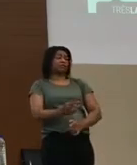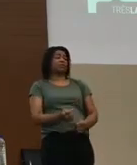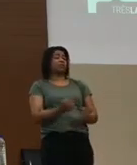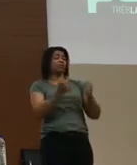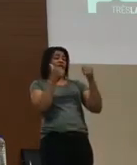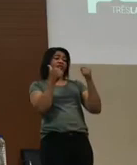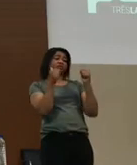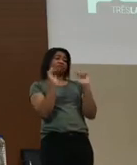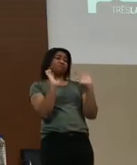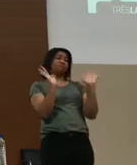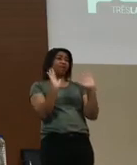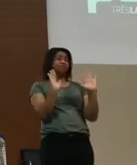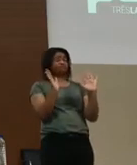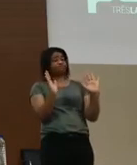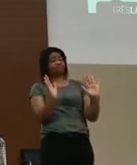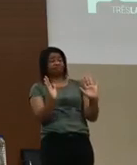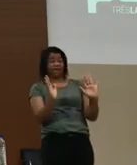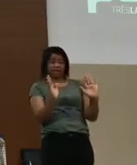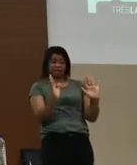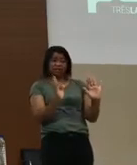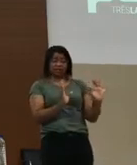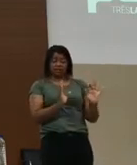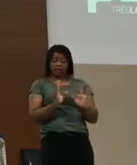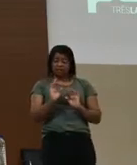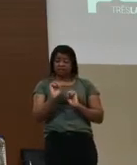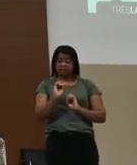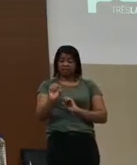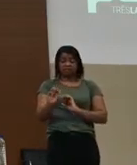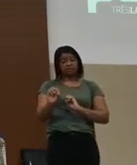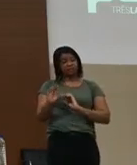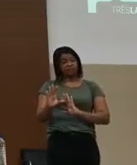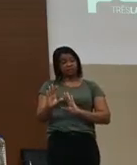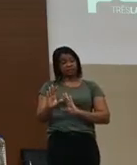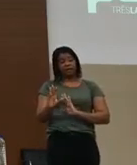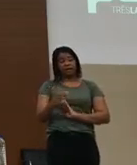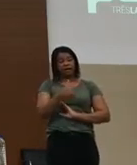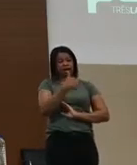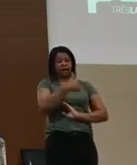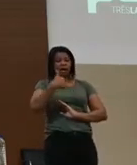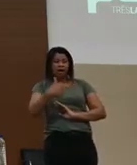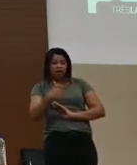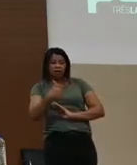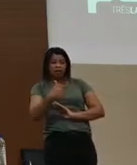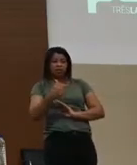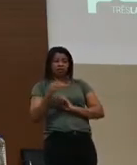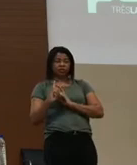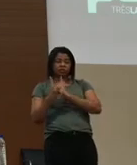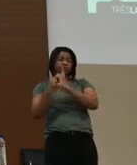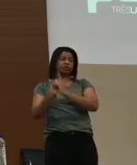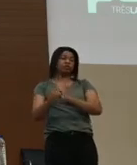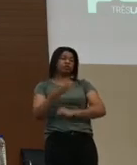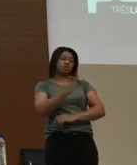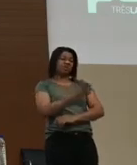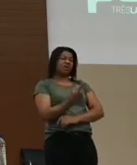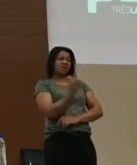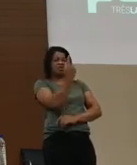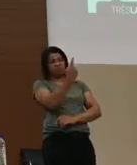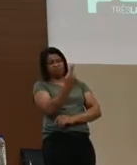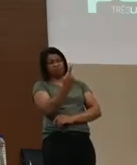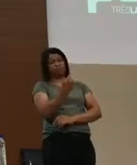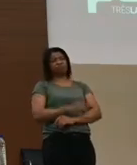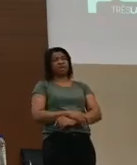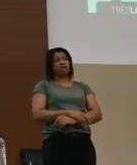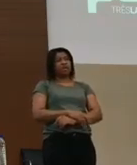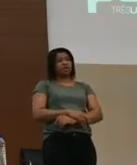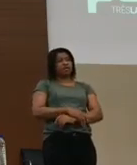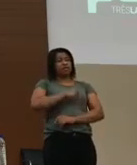aos apóstolos. Jesus está preparando ali os seus apóstolos 12, aliás, ali já os 11, né, que Judas já havia saído nessa altura do